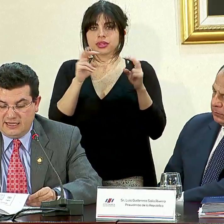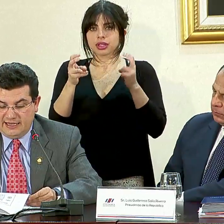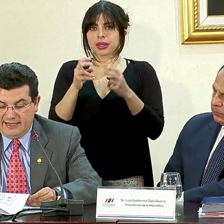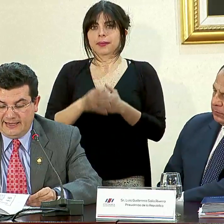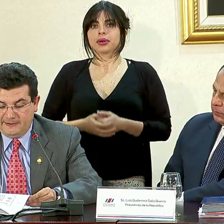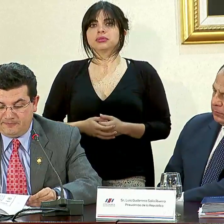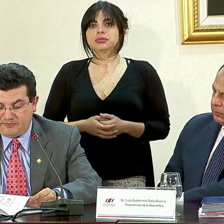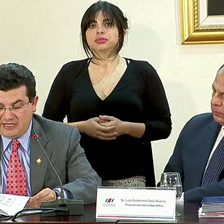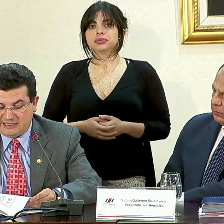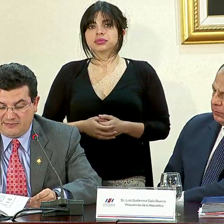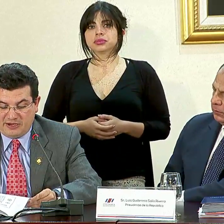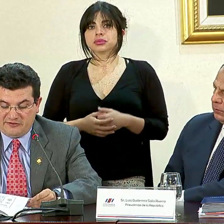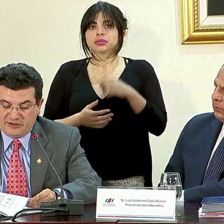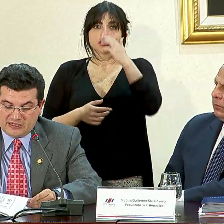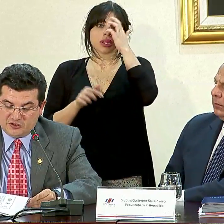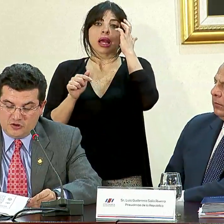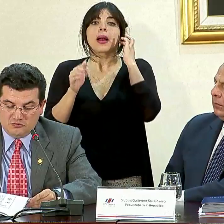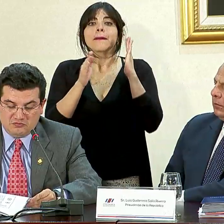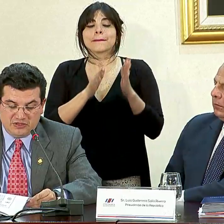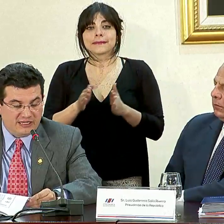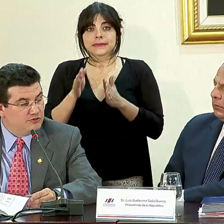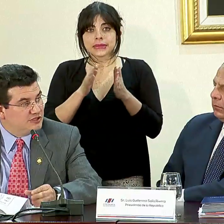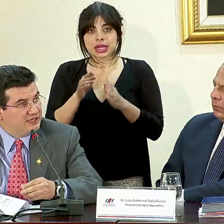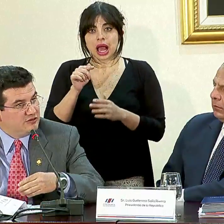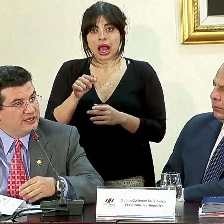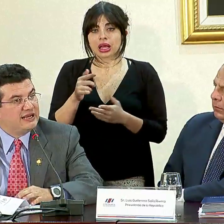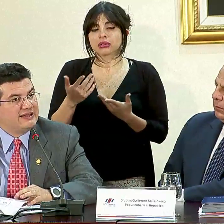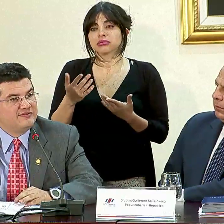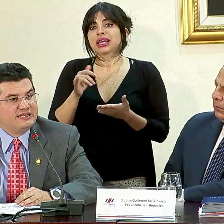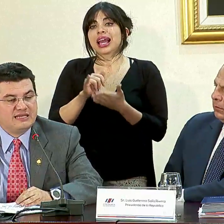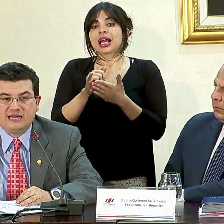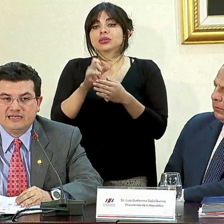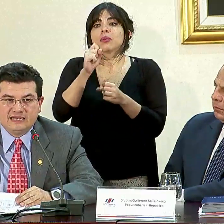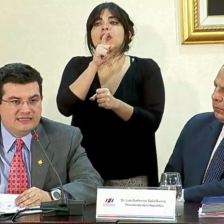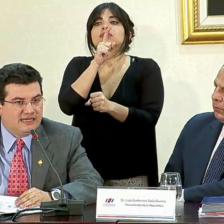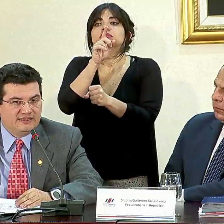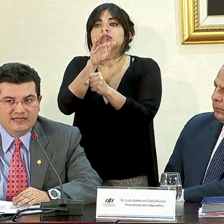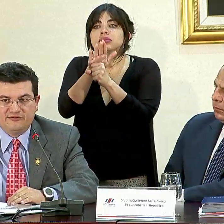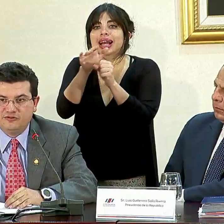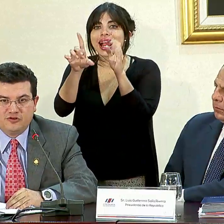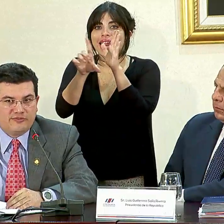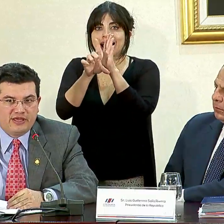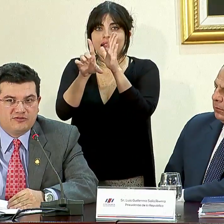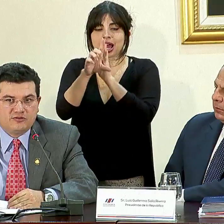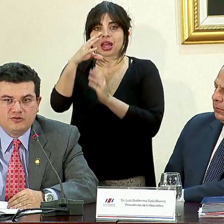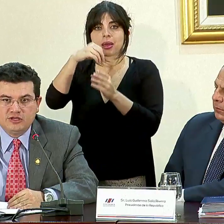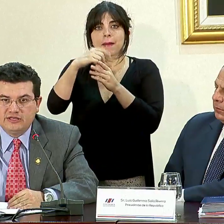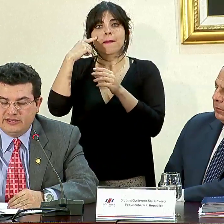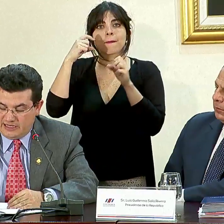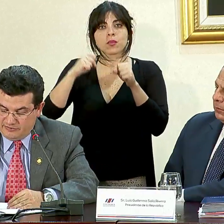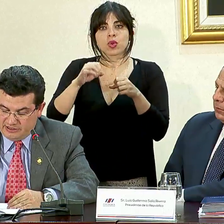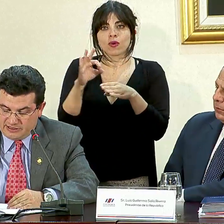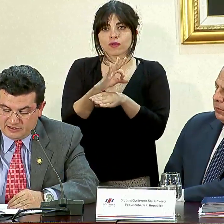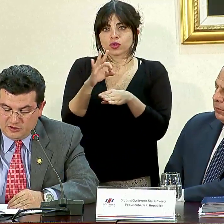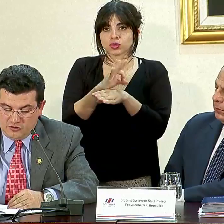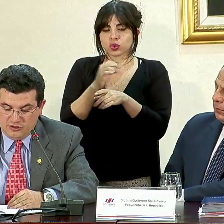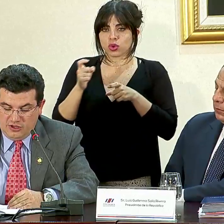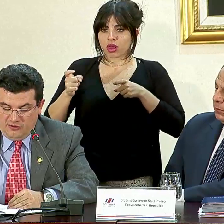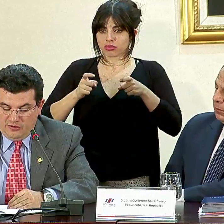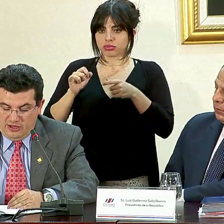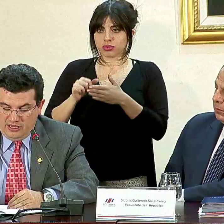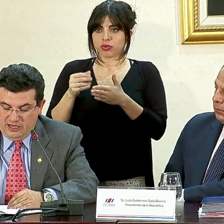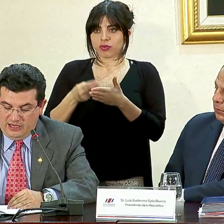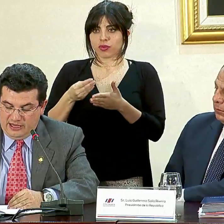temas. Esta planificación, digamos que es lo que garantiza la legalidad del funcionamiento de la